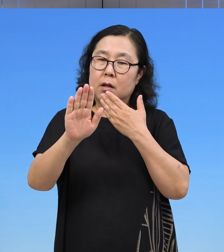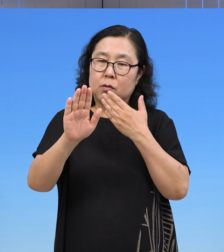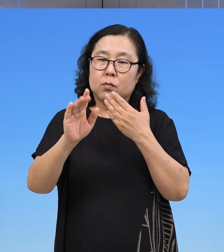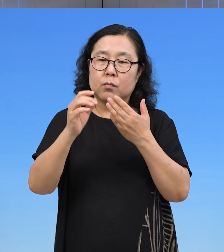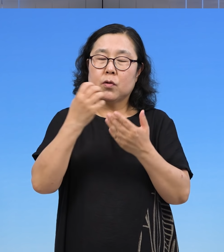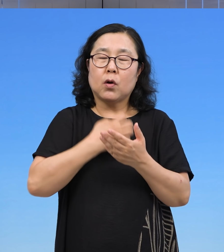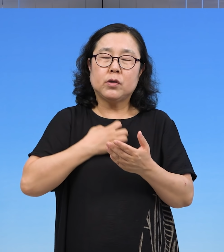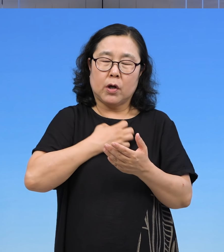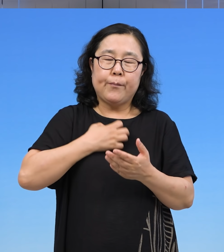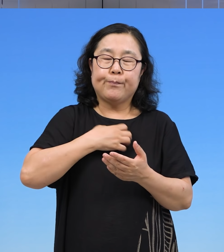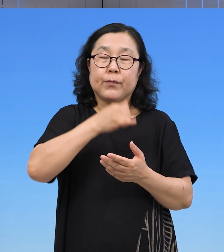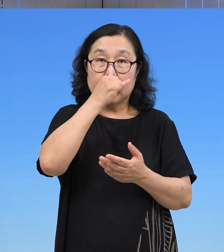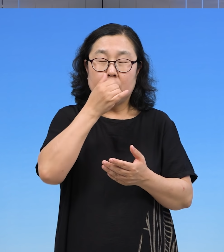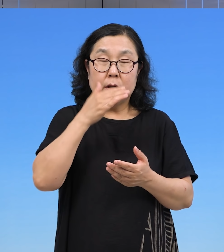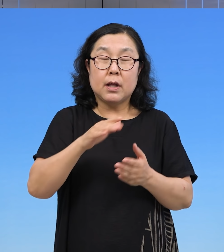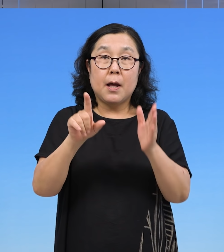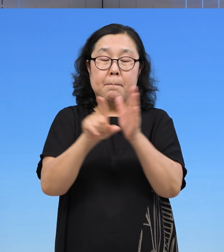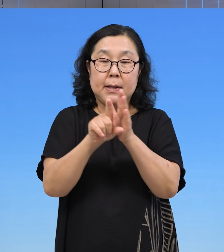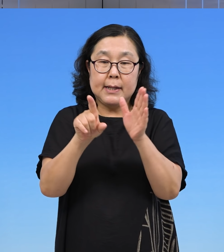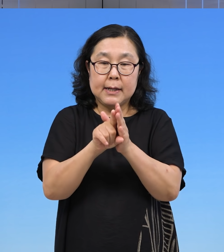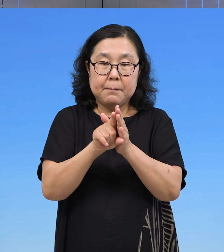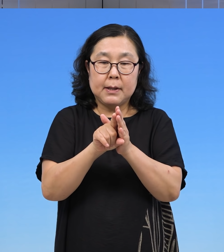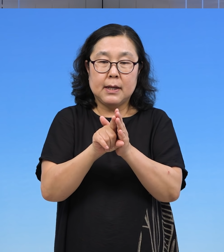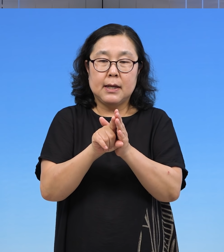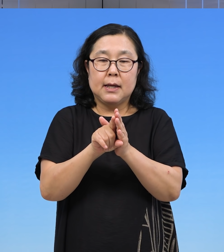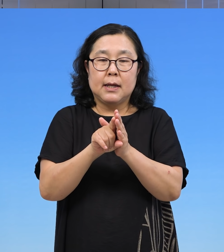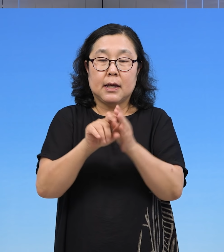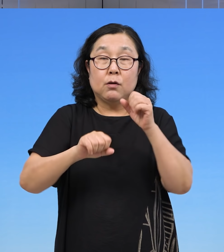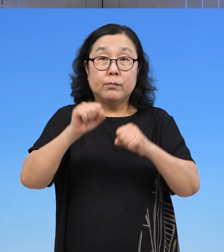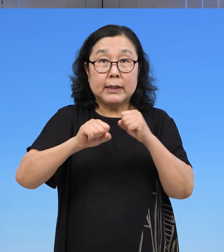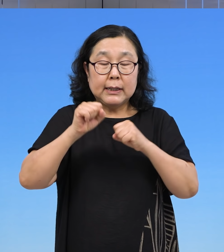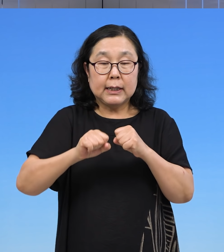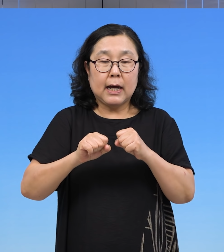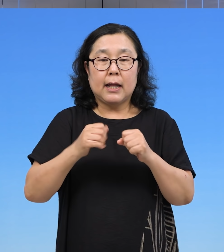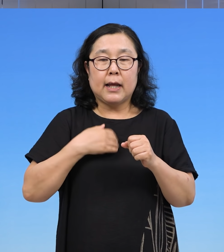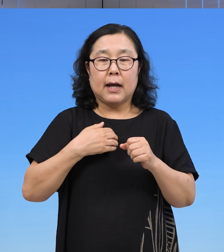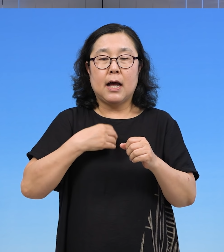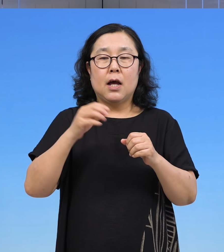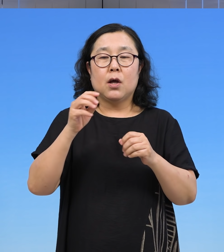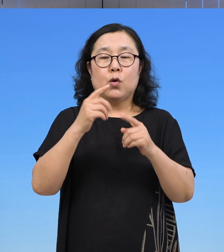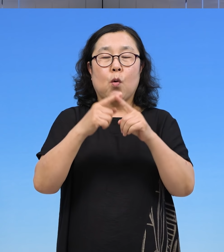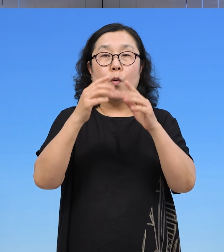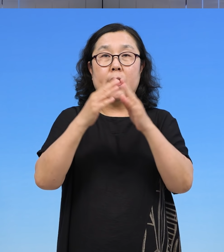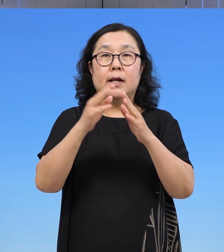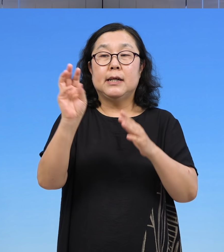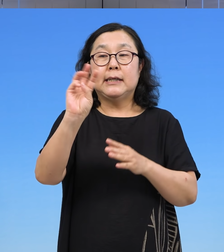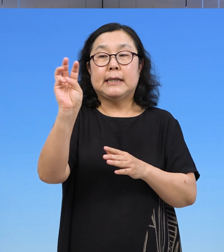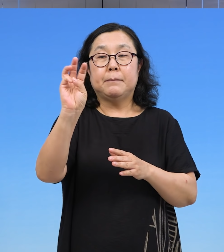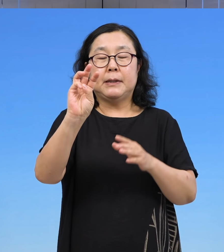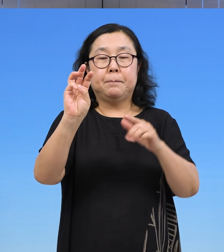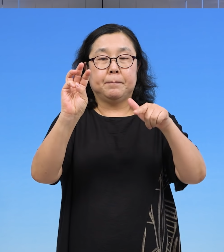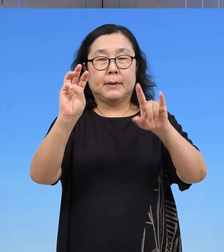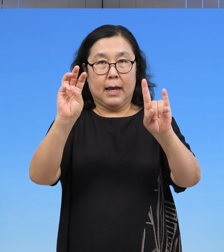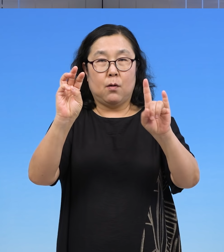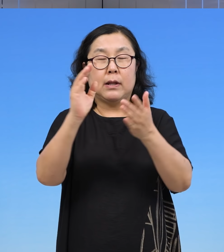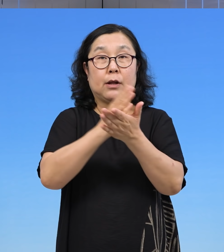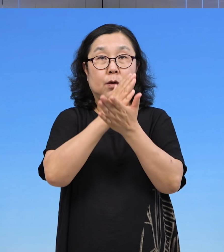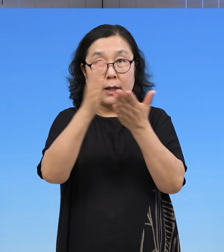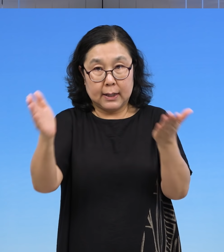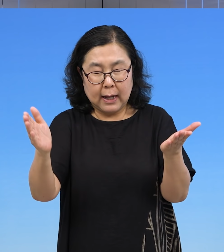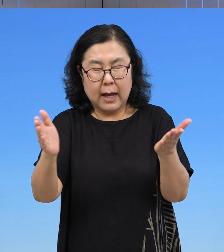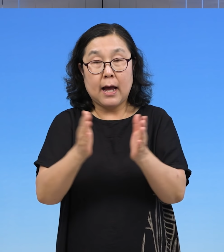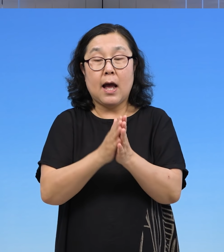믿음이 작동되고 나니까 세상에 이게 서른 개 교회로 이걸 나눌 생각을 누가 했겠냐고요 제가 했는데